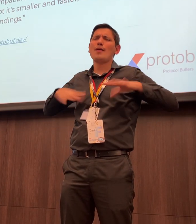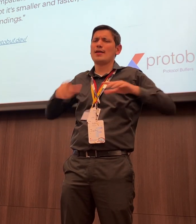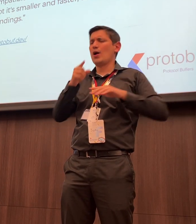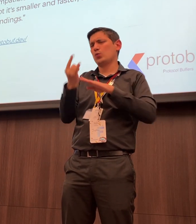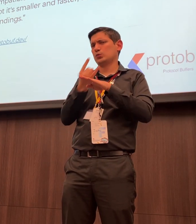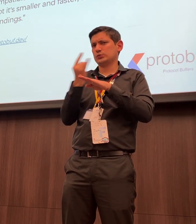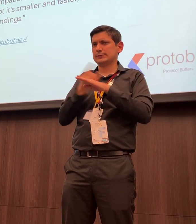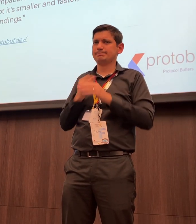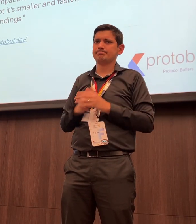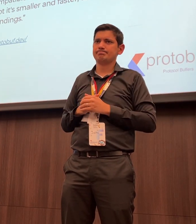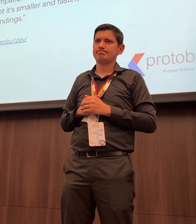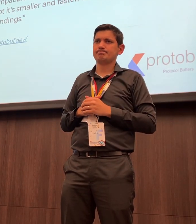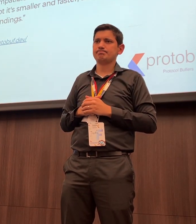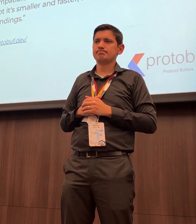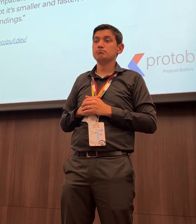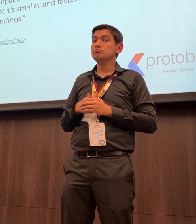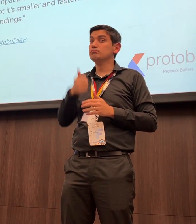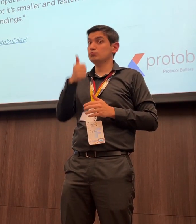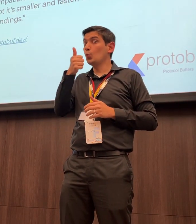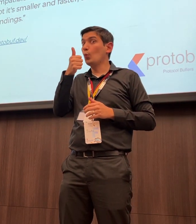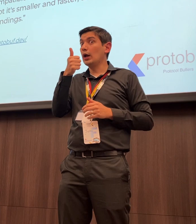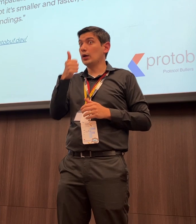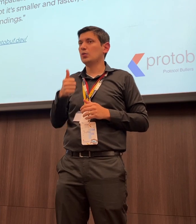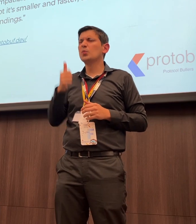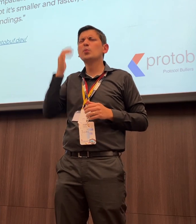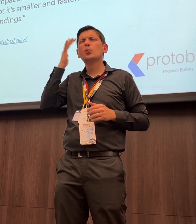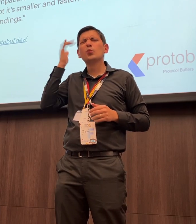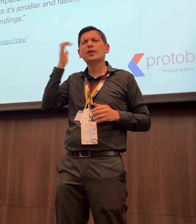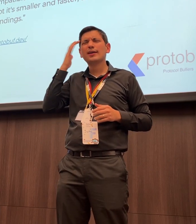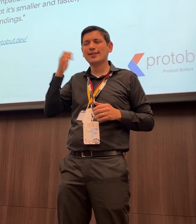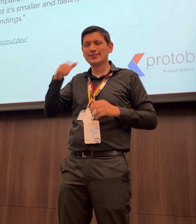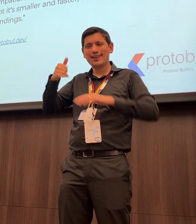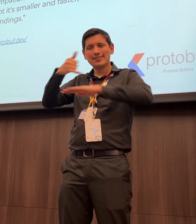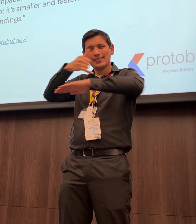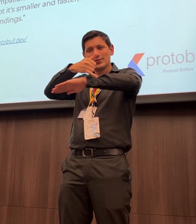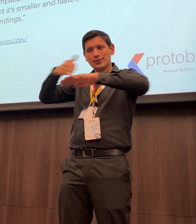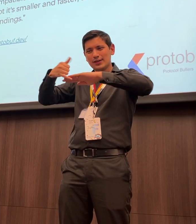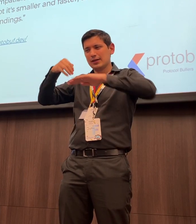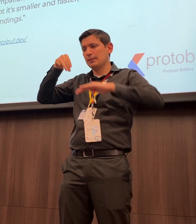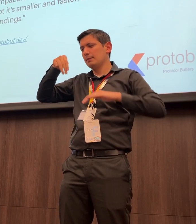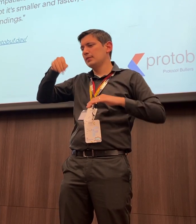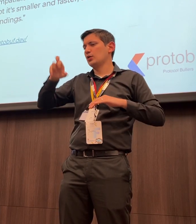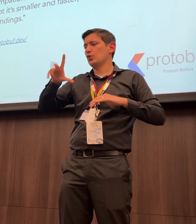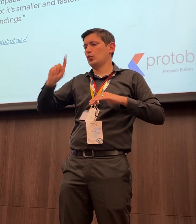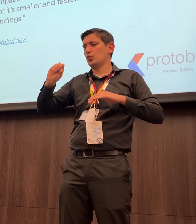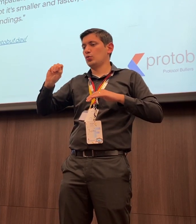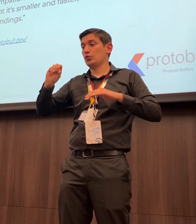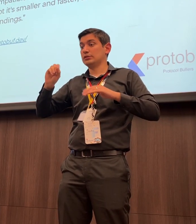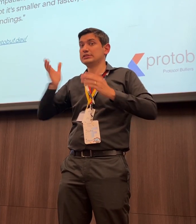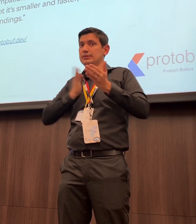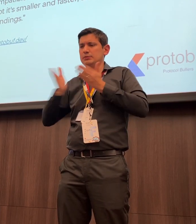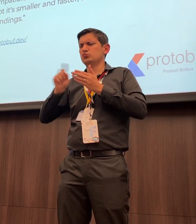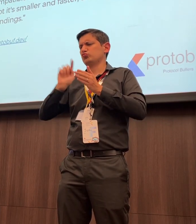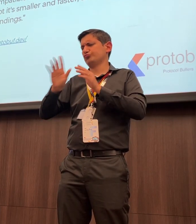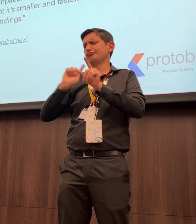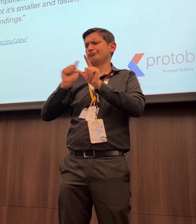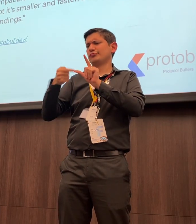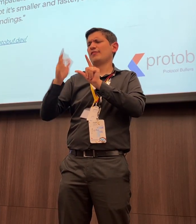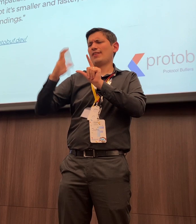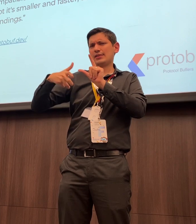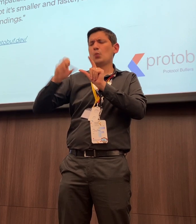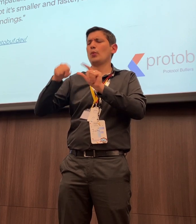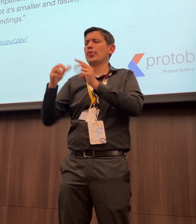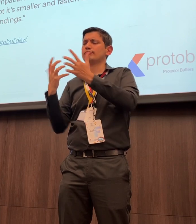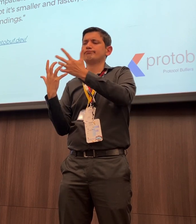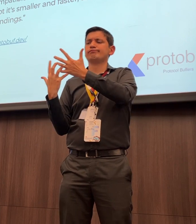usando. Esto también está bueno porque en lo que son arquitecturas orientadas a microservicios, esto es un tema más de backend, podemos